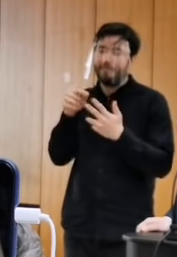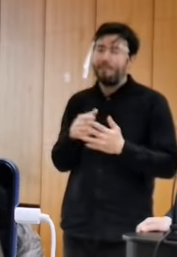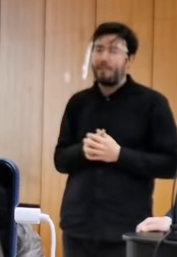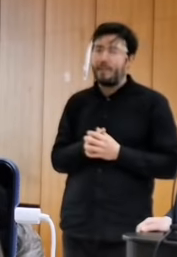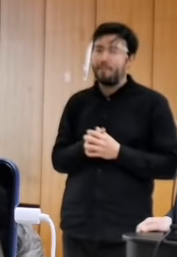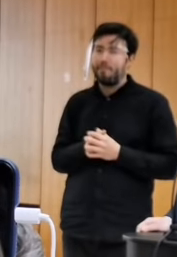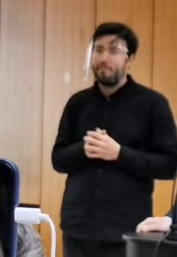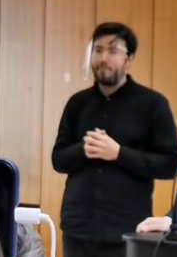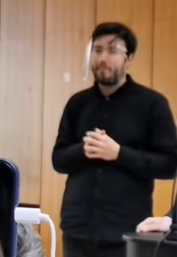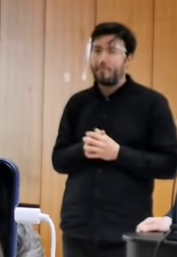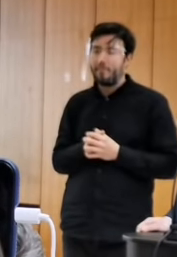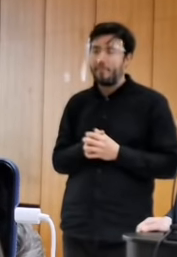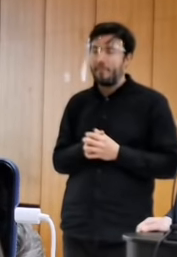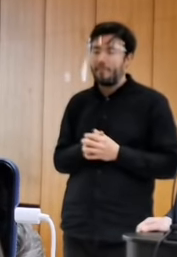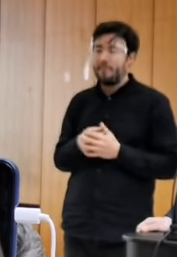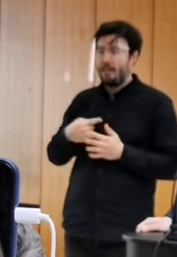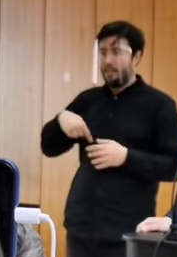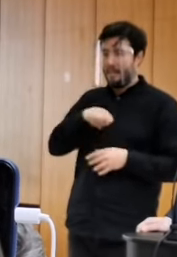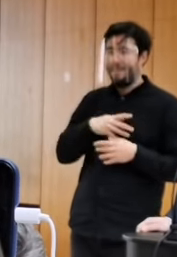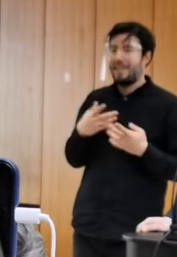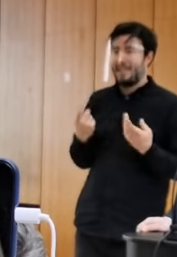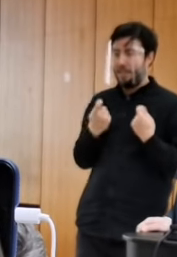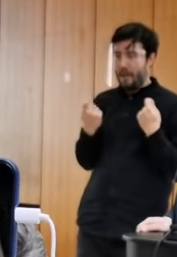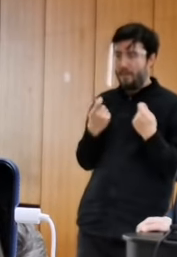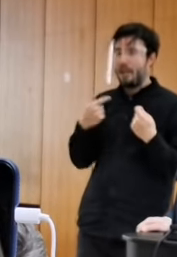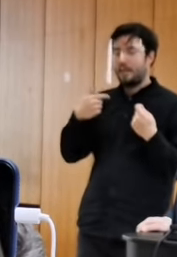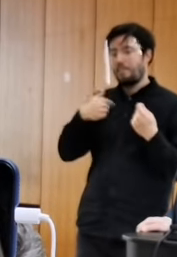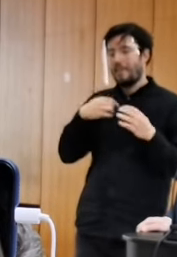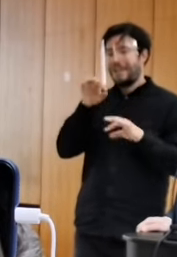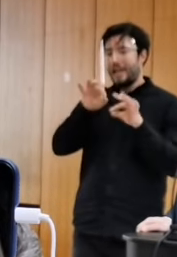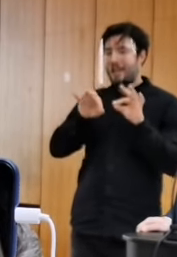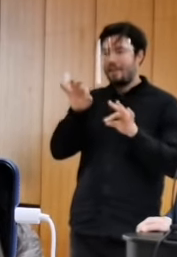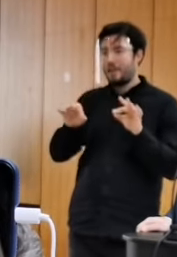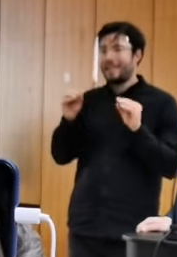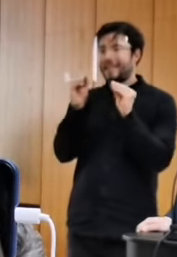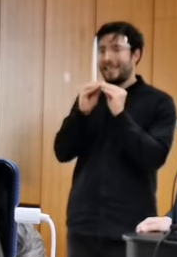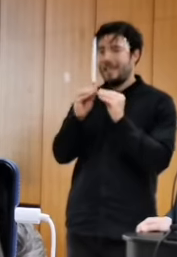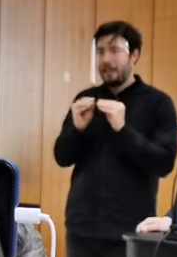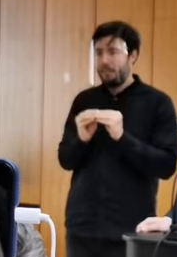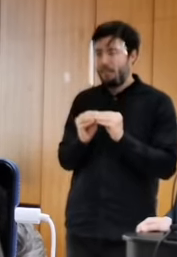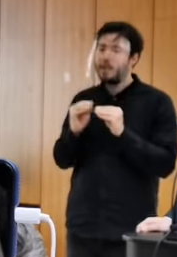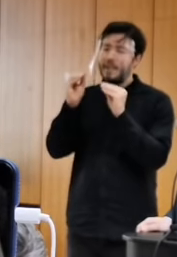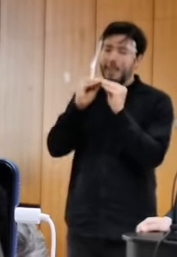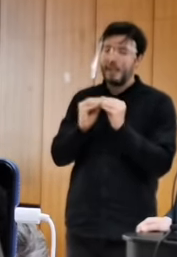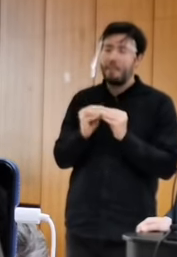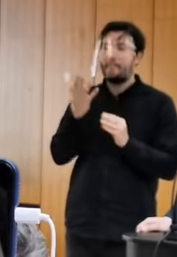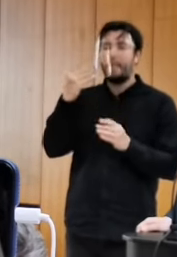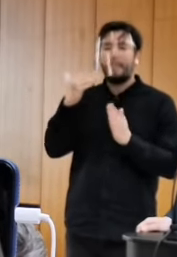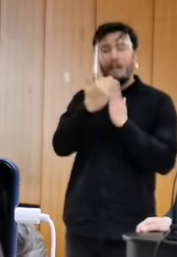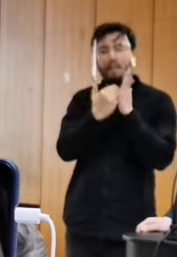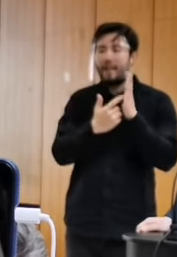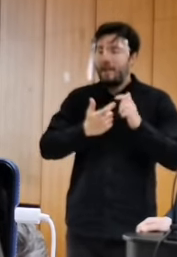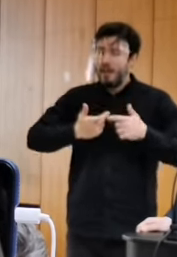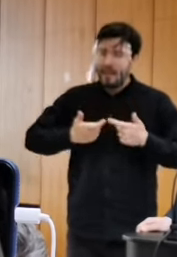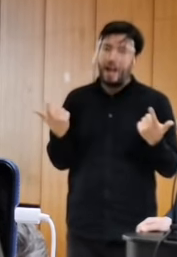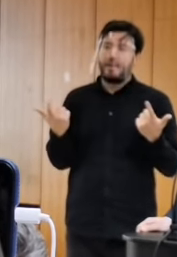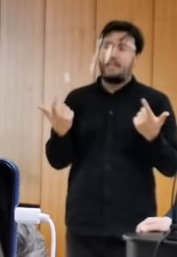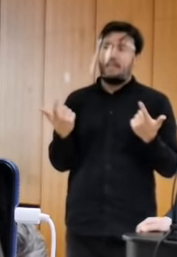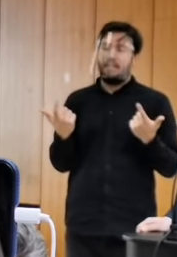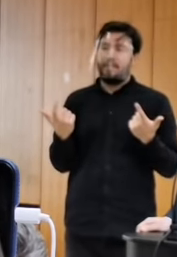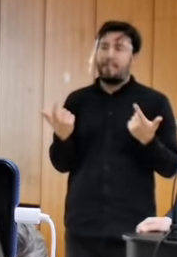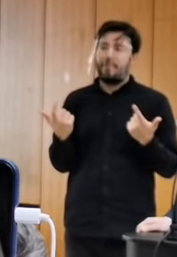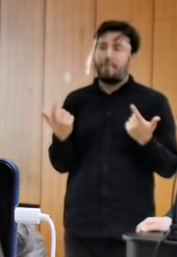V septembri sme nastavili nejaký systém, ktorý mal jasné pravidlá, ktoré